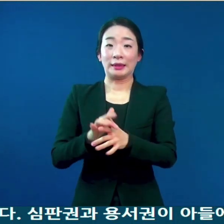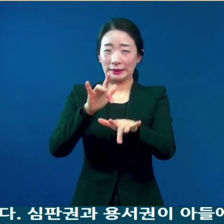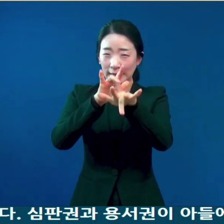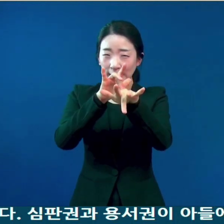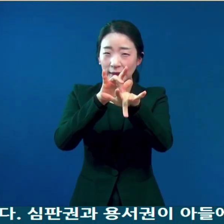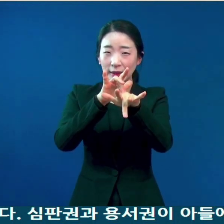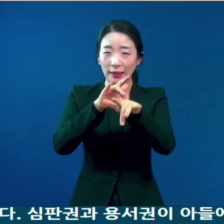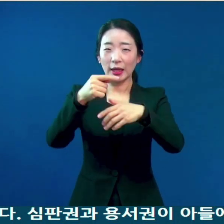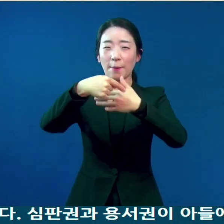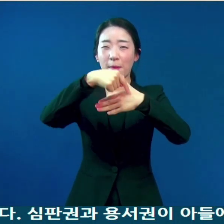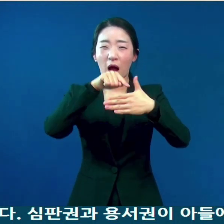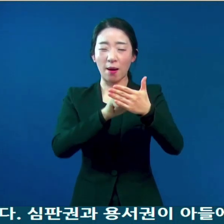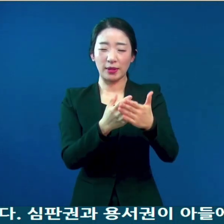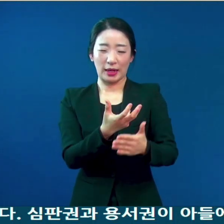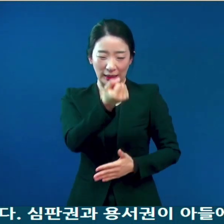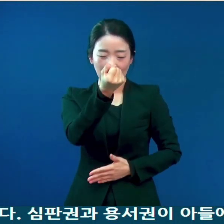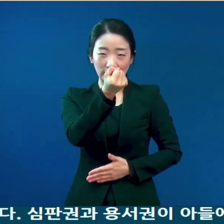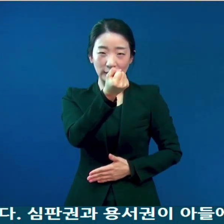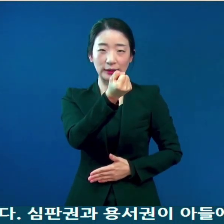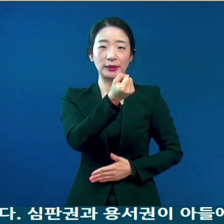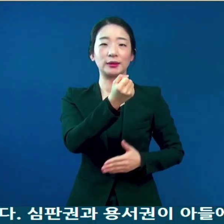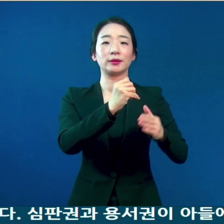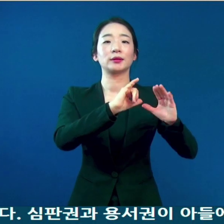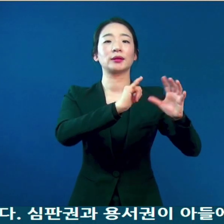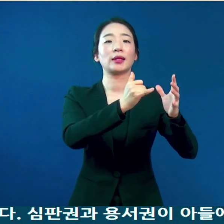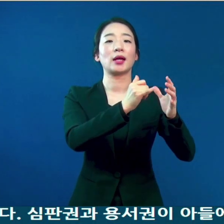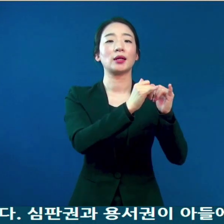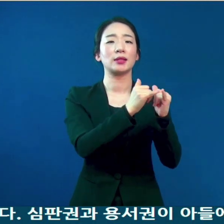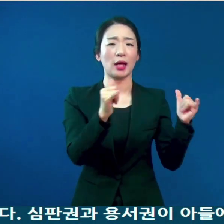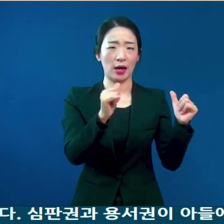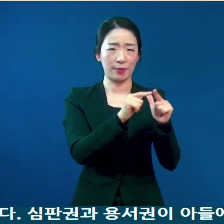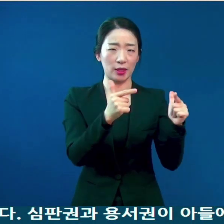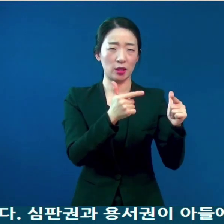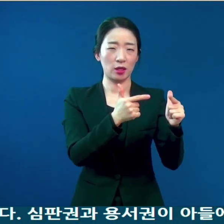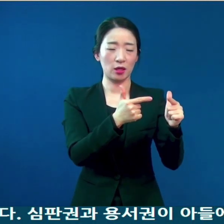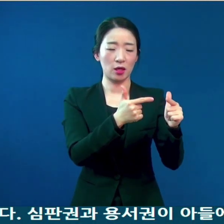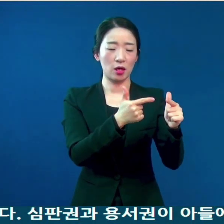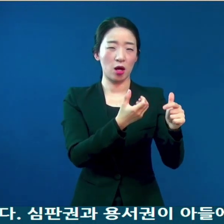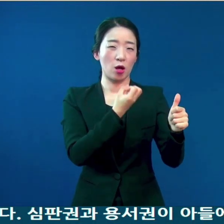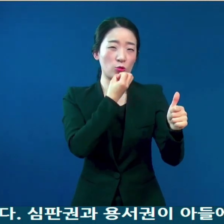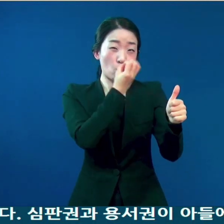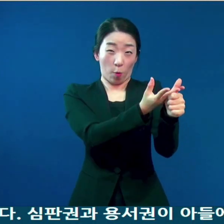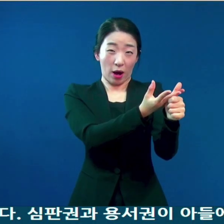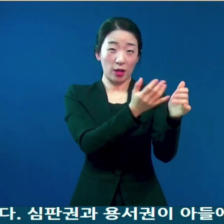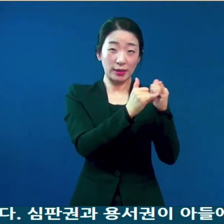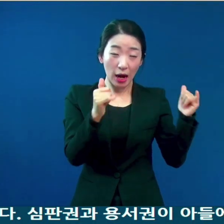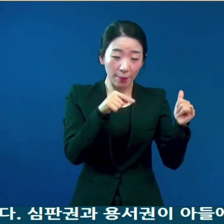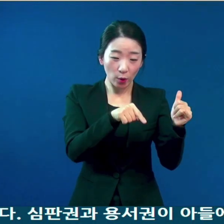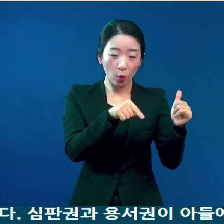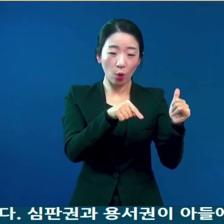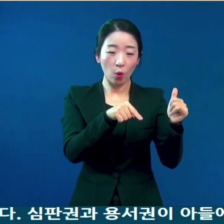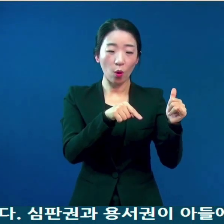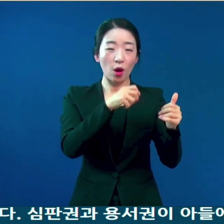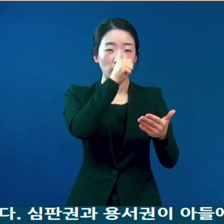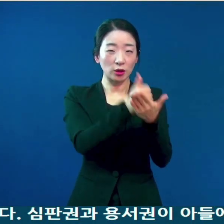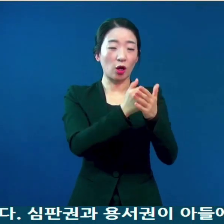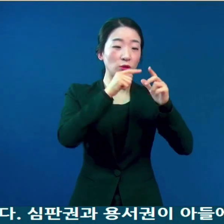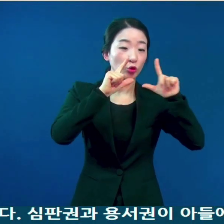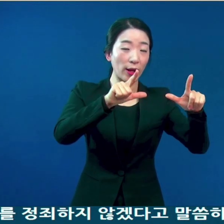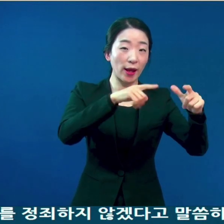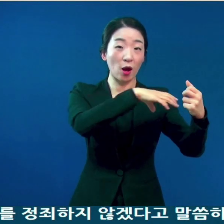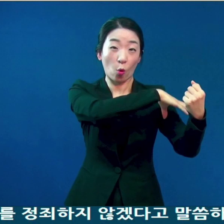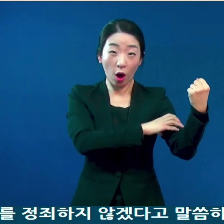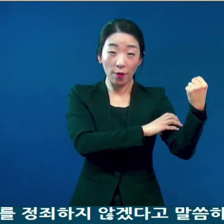마음을 가진 세상 사람들의, 세상의 고발자들에게도 실제로 정죄권은 없습니다. 나 자신도 나를